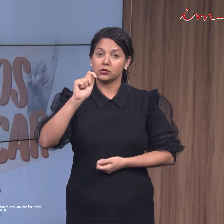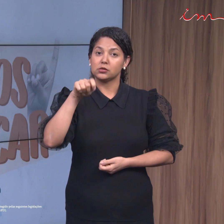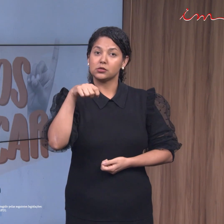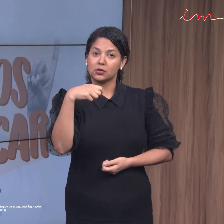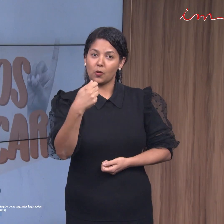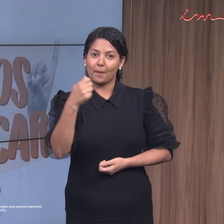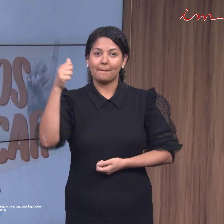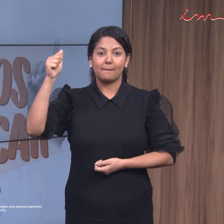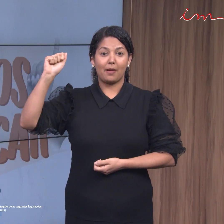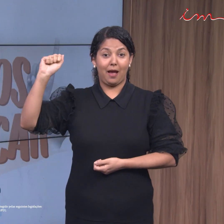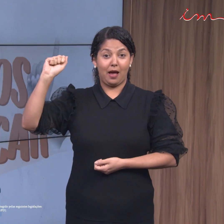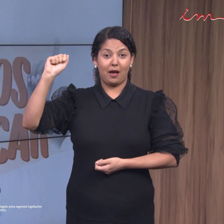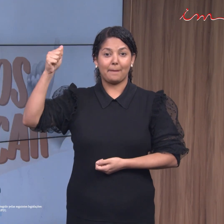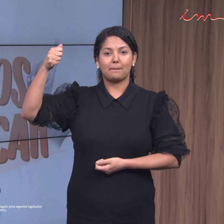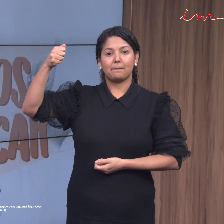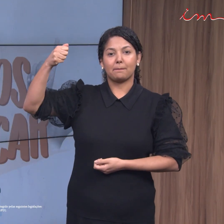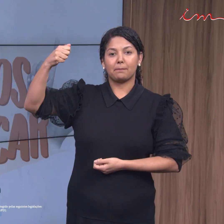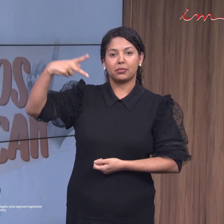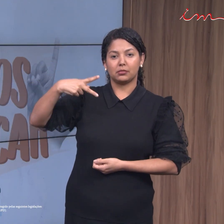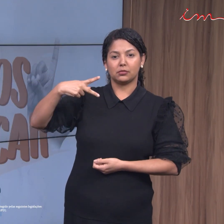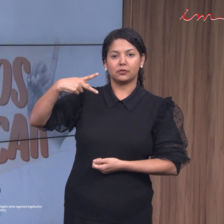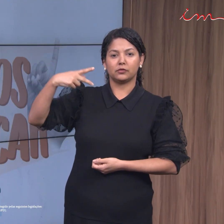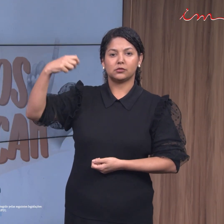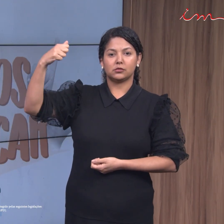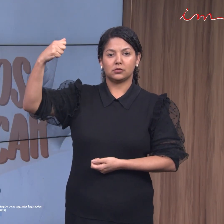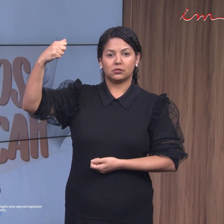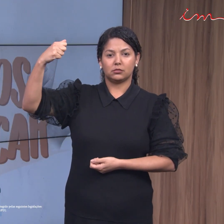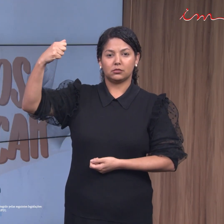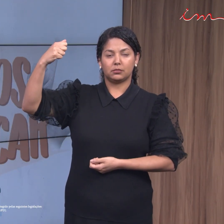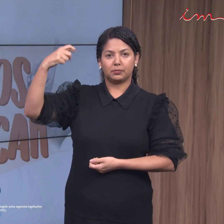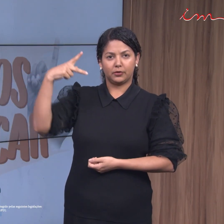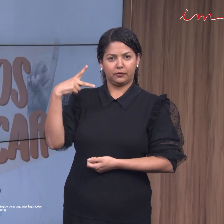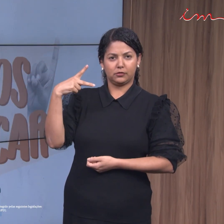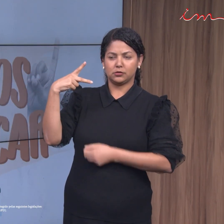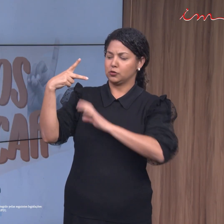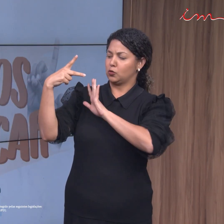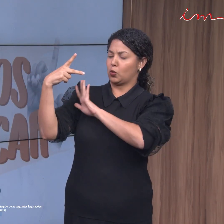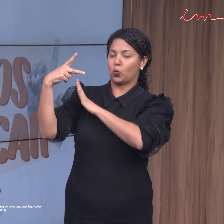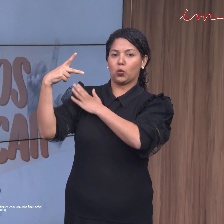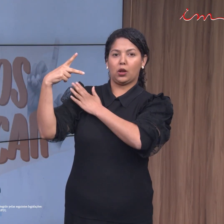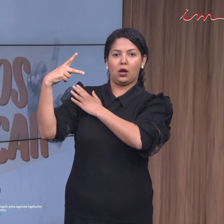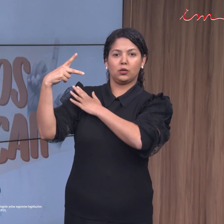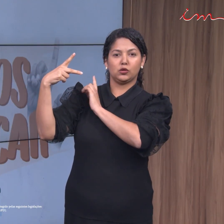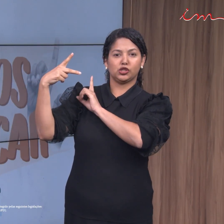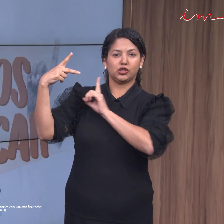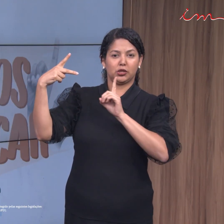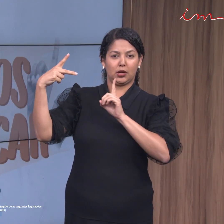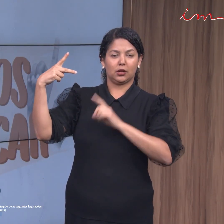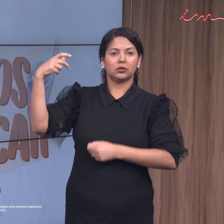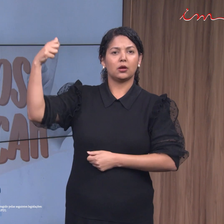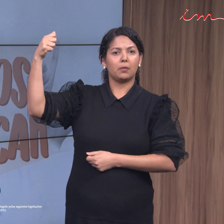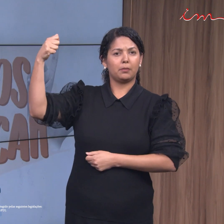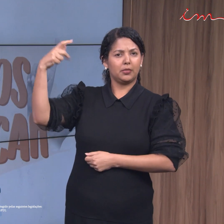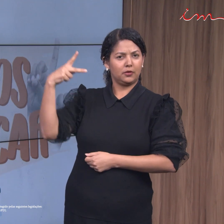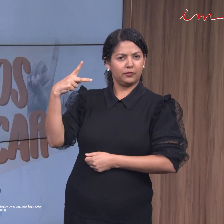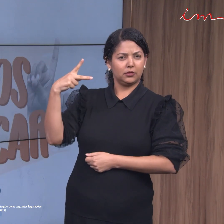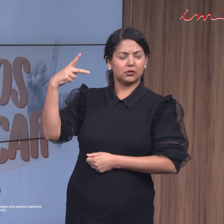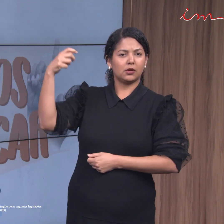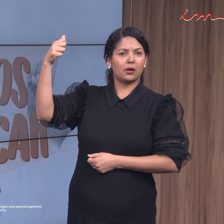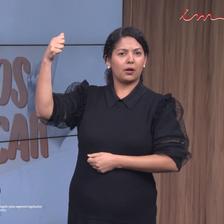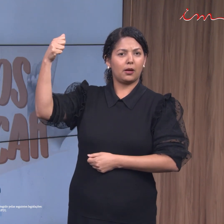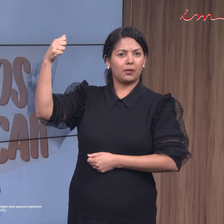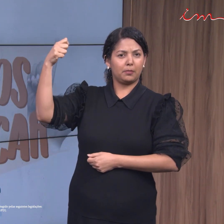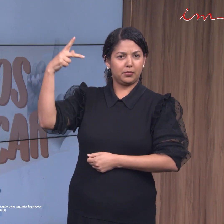Previdência, previdenciário. A e o P, como se fosse aposentado. Do lado